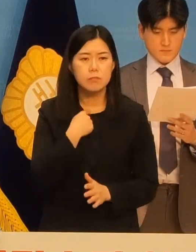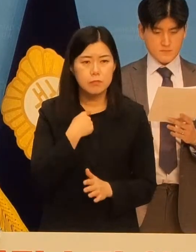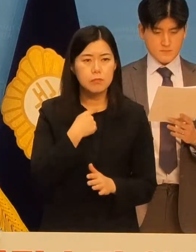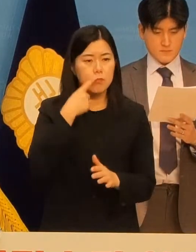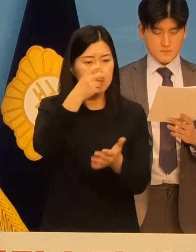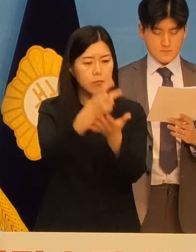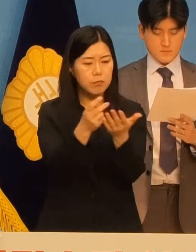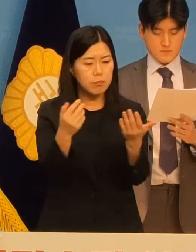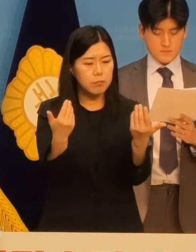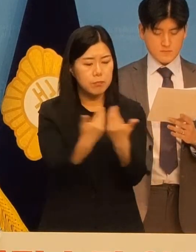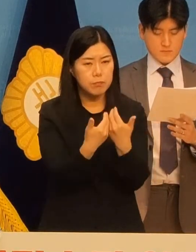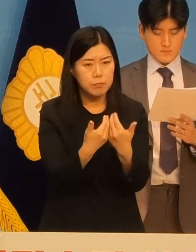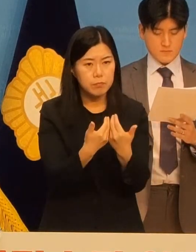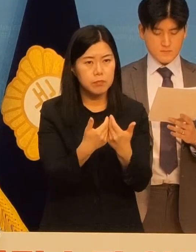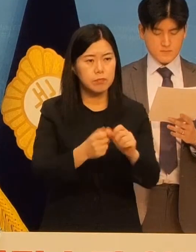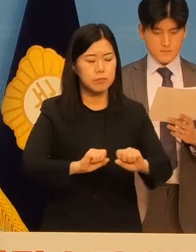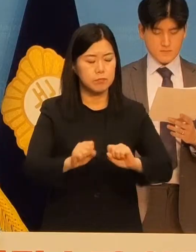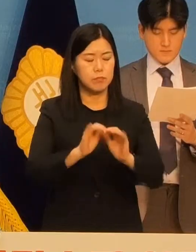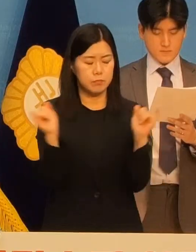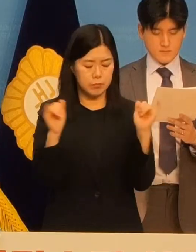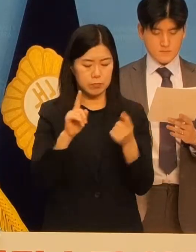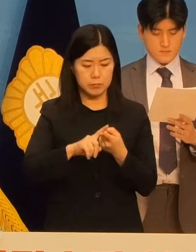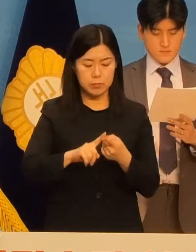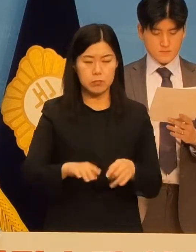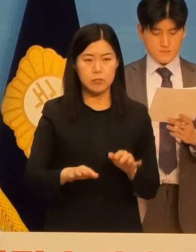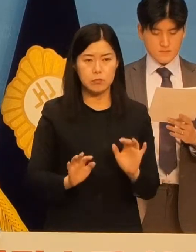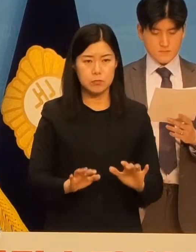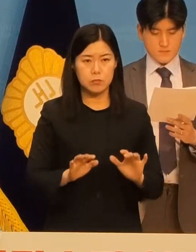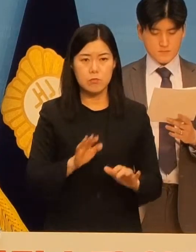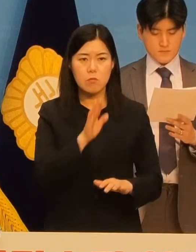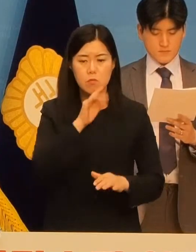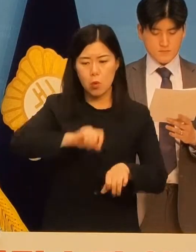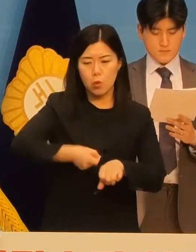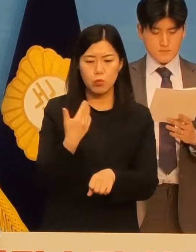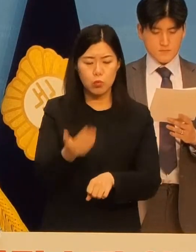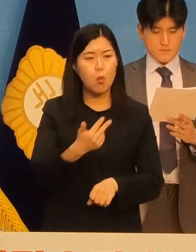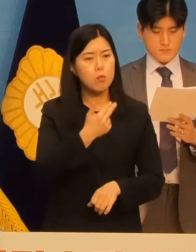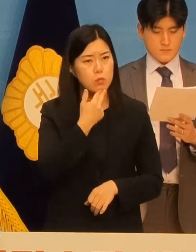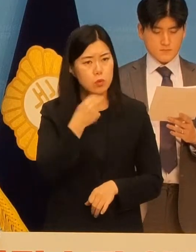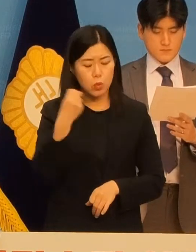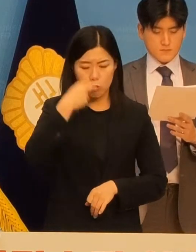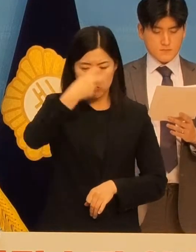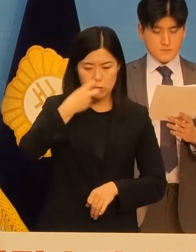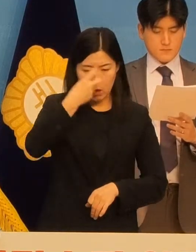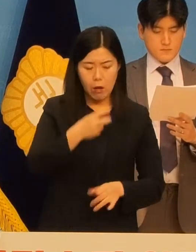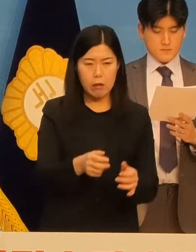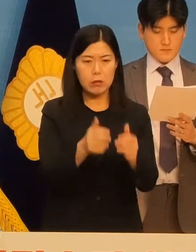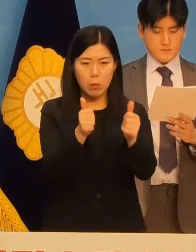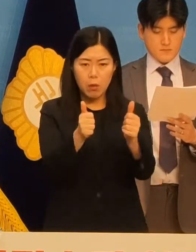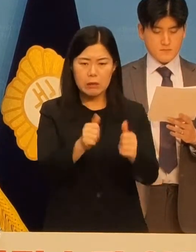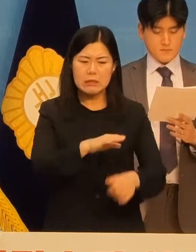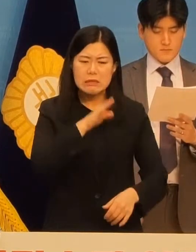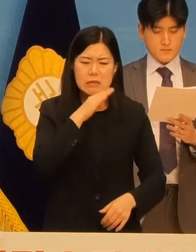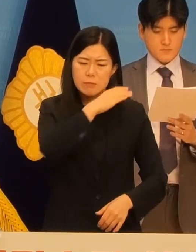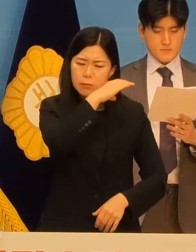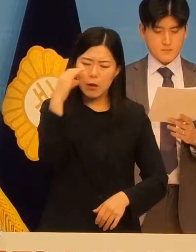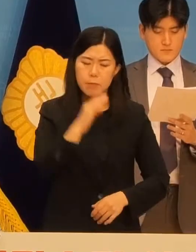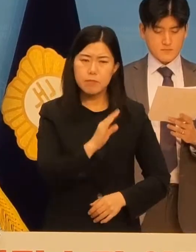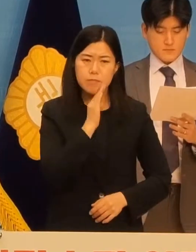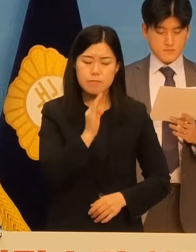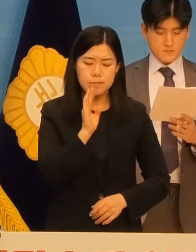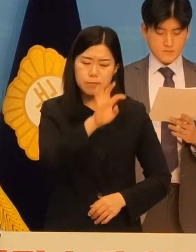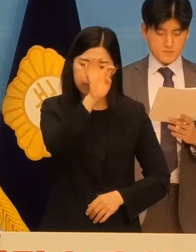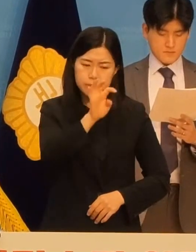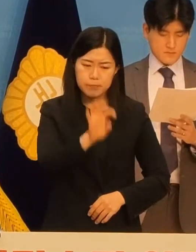행위자들에 대한 제대로 된 단죄와 내란 종식을 위한 철저한 수사와 재판이 이루어지고 있는지에 대해